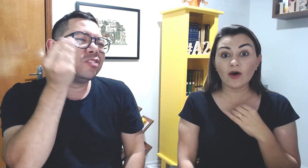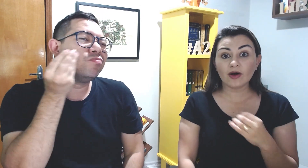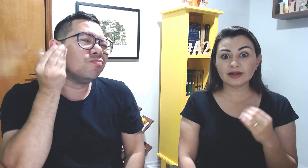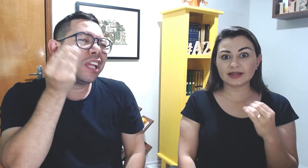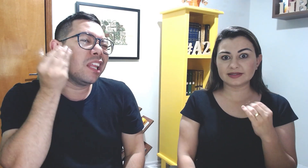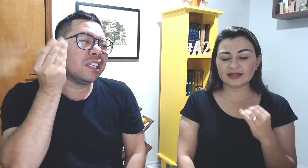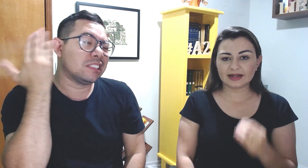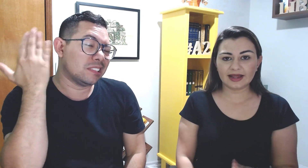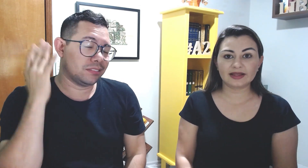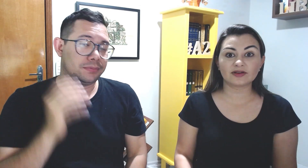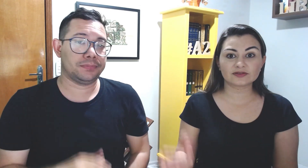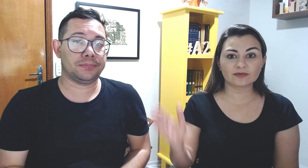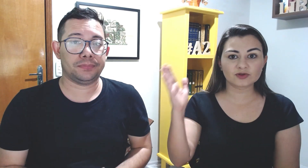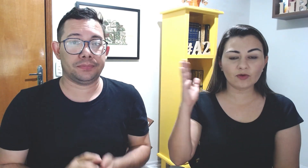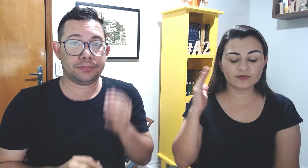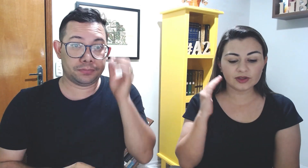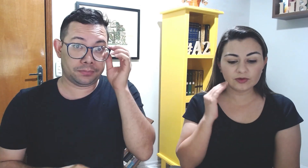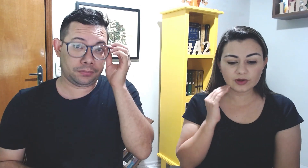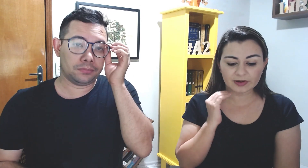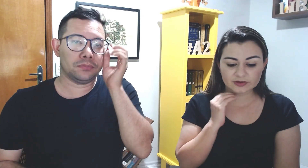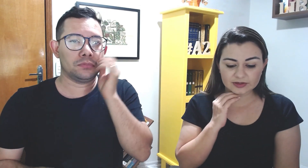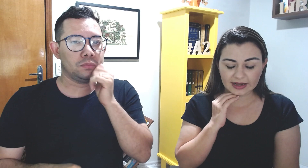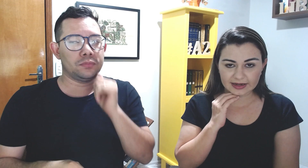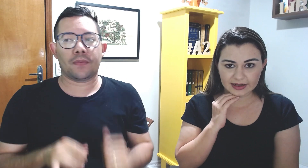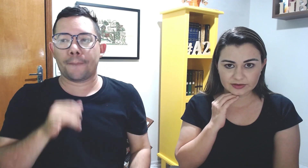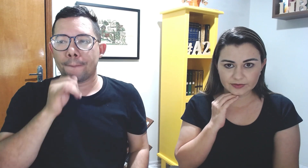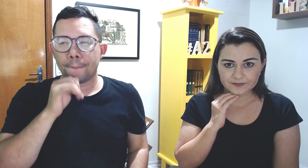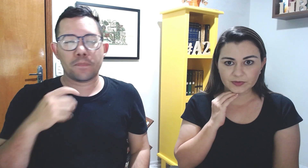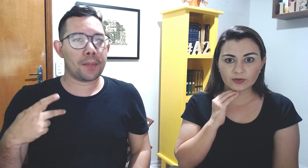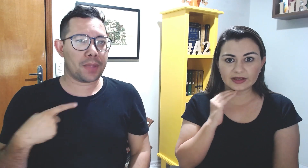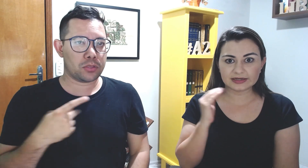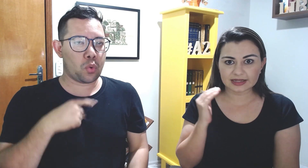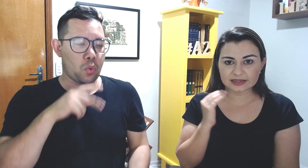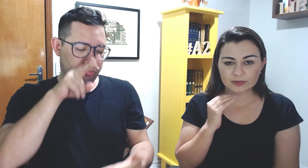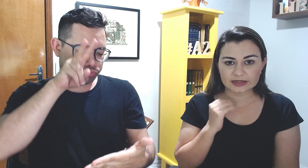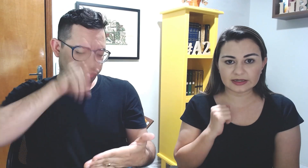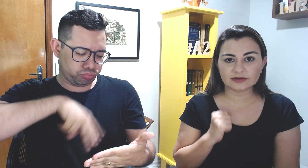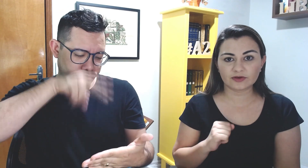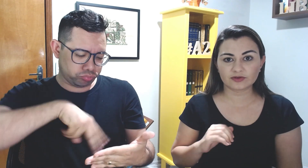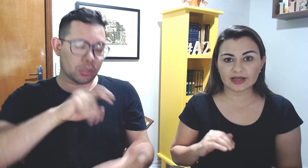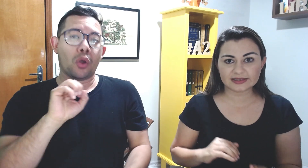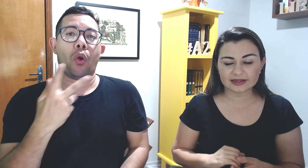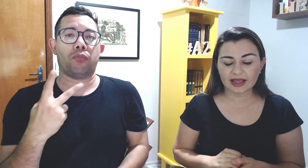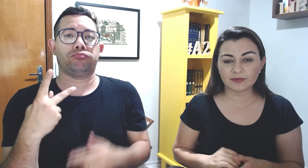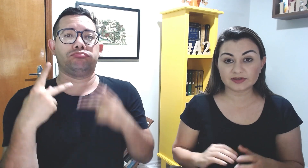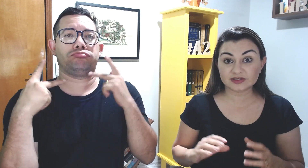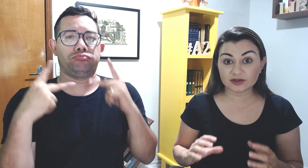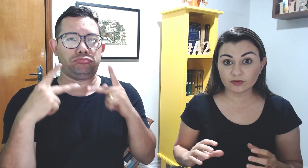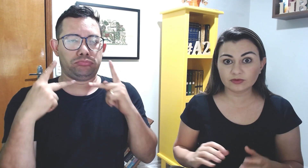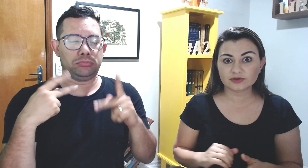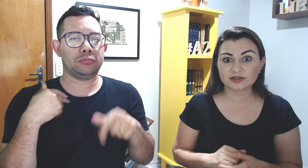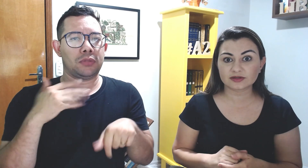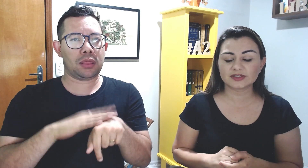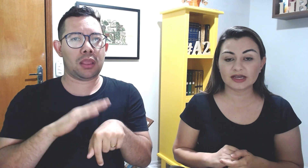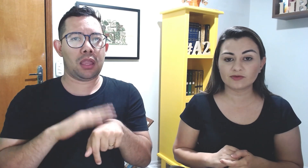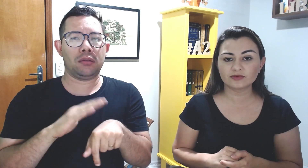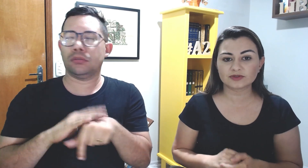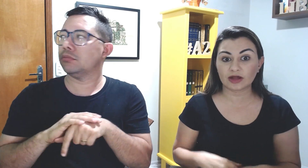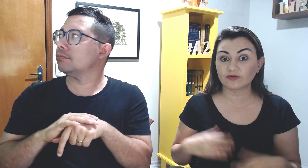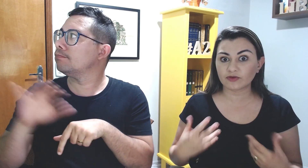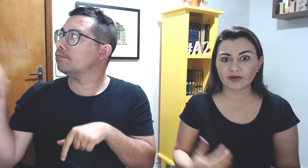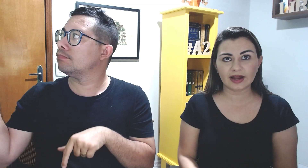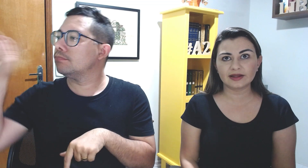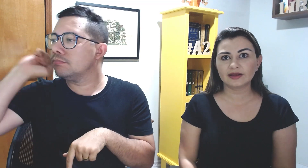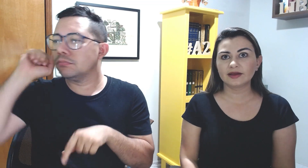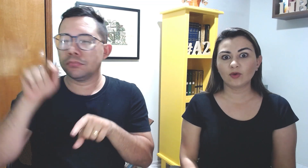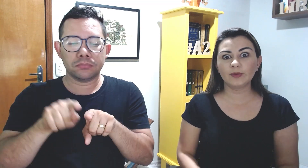que na hora desse delay, que nós vamos ouvir o que o pastor está lendo, ou o que ele está explicando, eu vou dar esse tempo, esses segundos, que são segundos, tá?